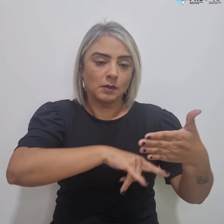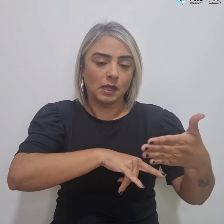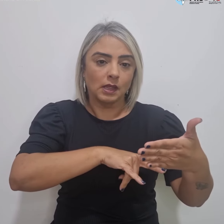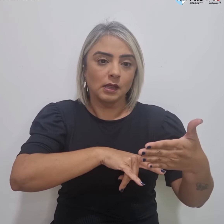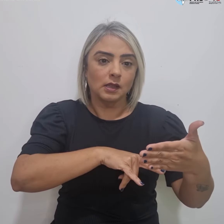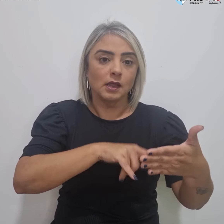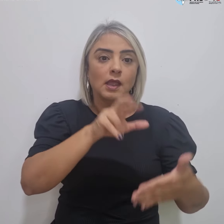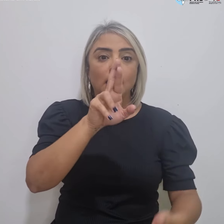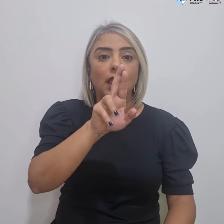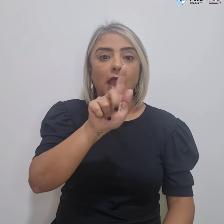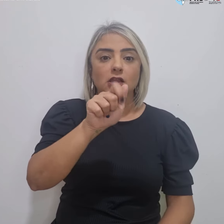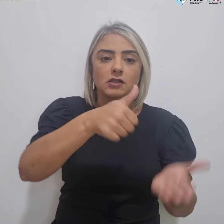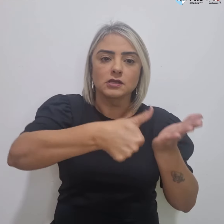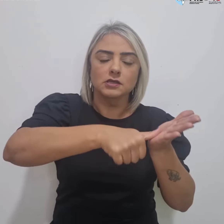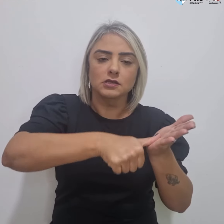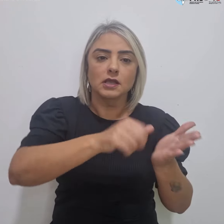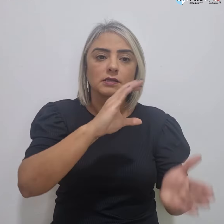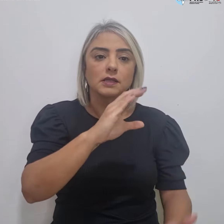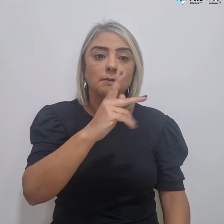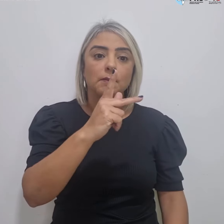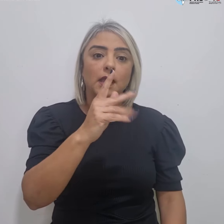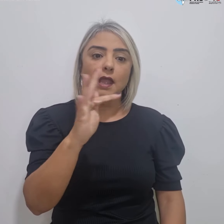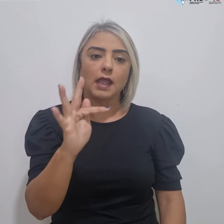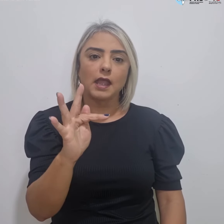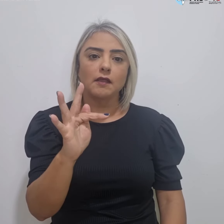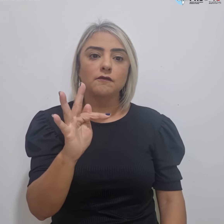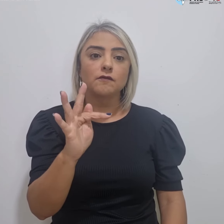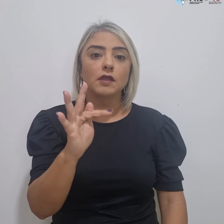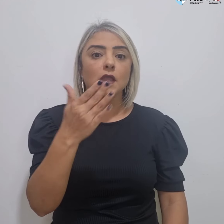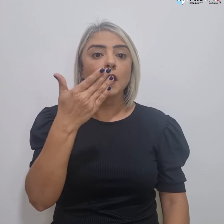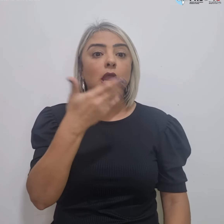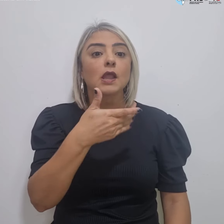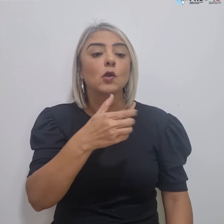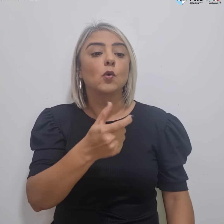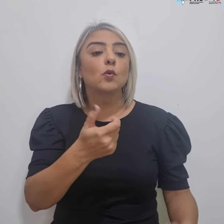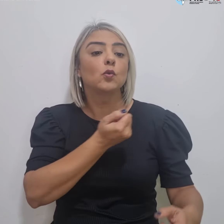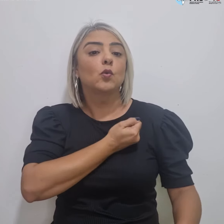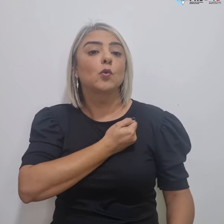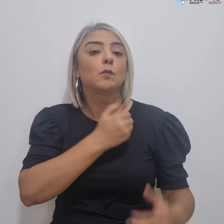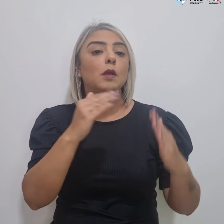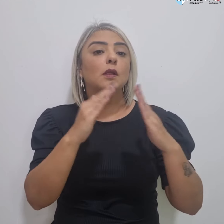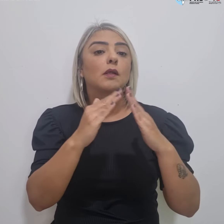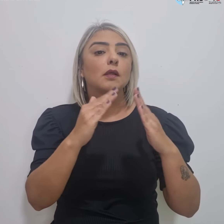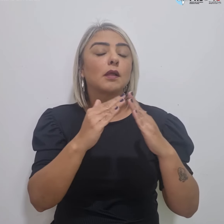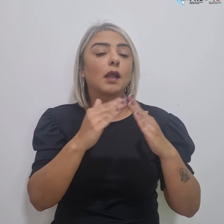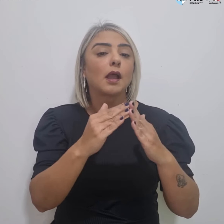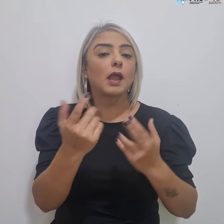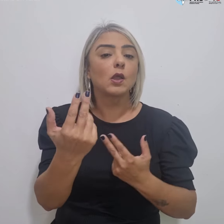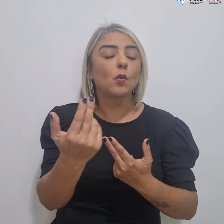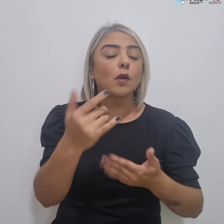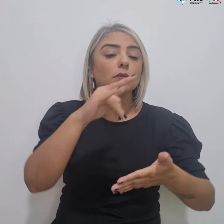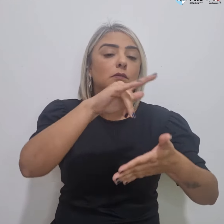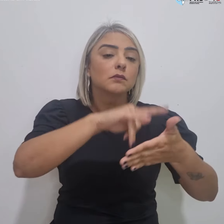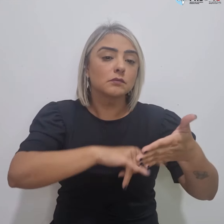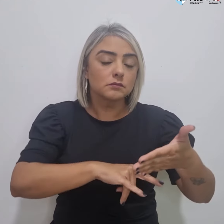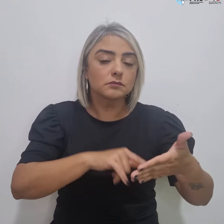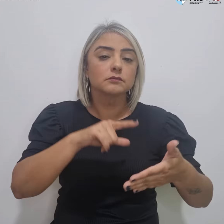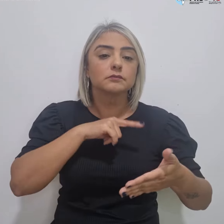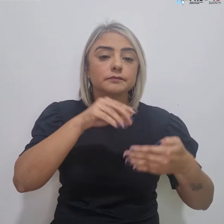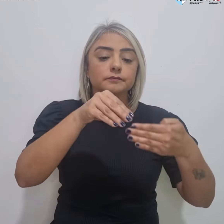RG, CPF e comprovante de residência. São os mesmos documentos que devem ser levados